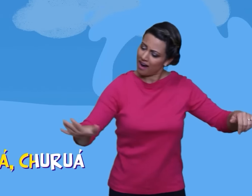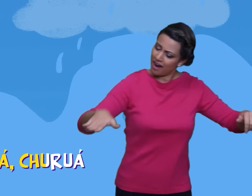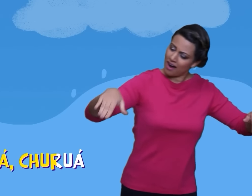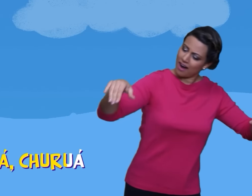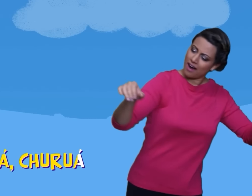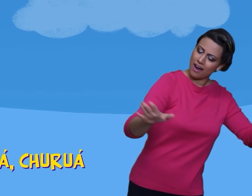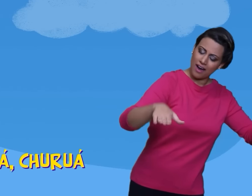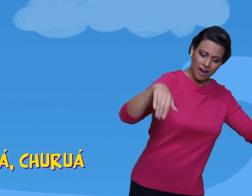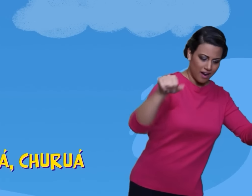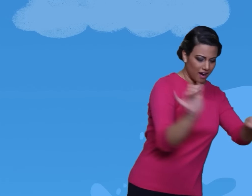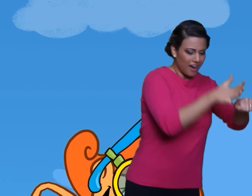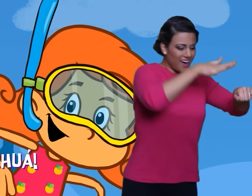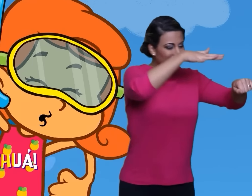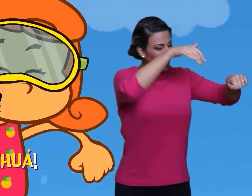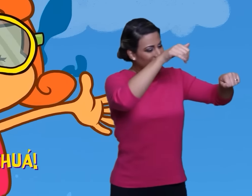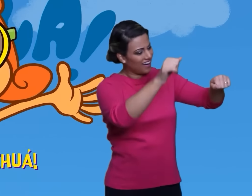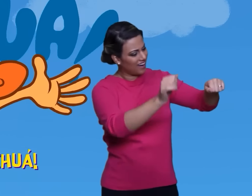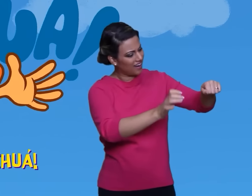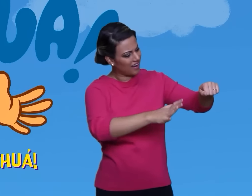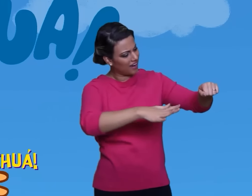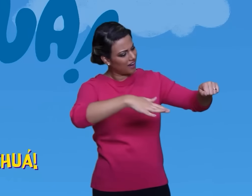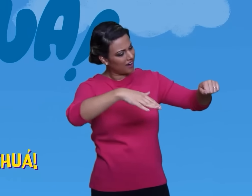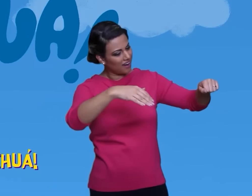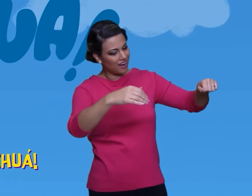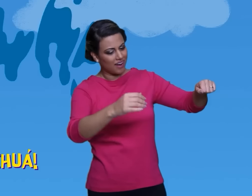churuá, churuá.